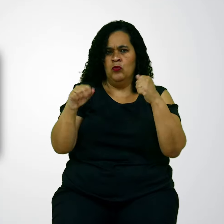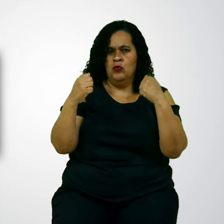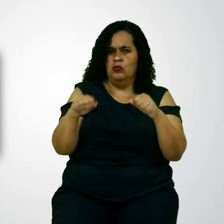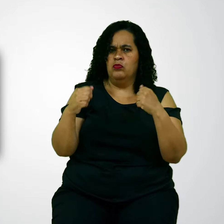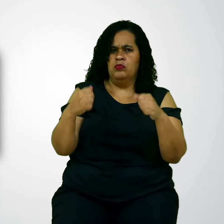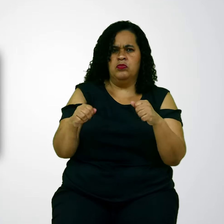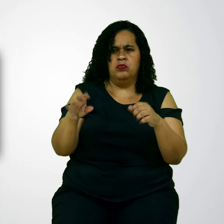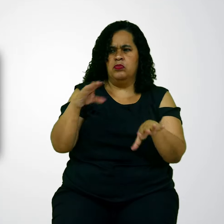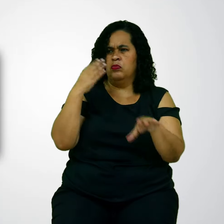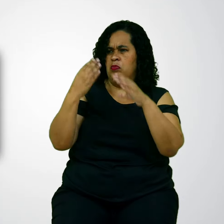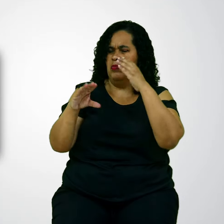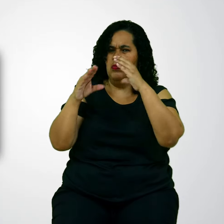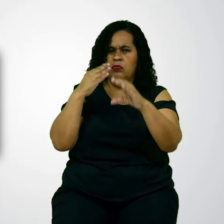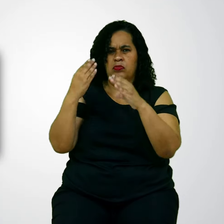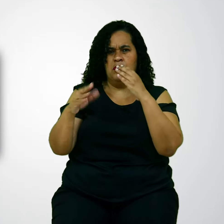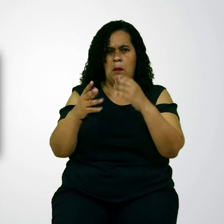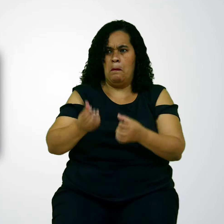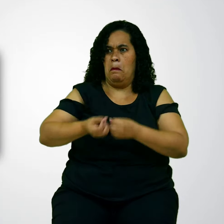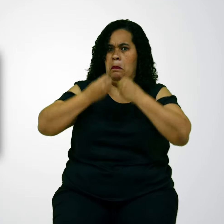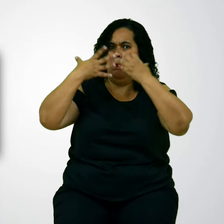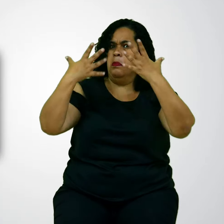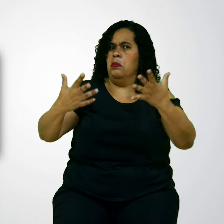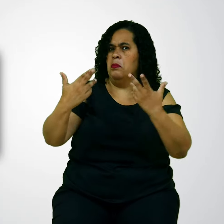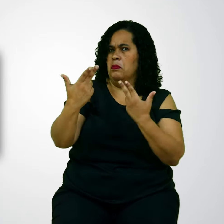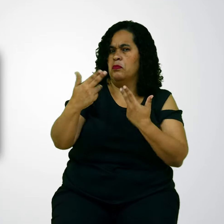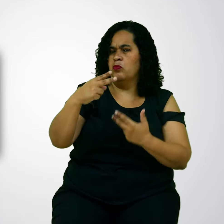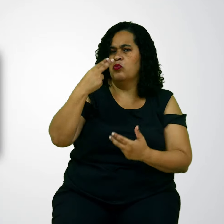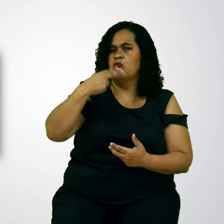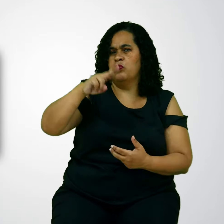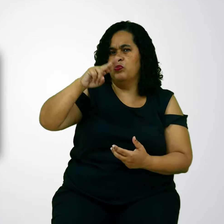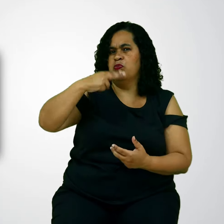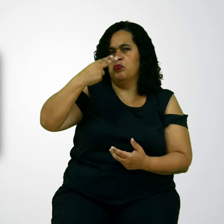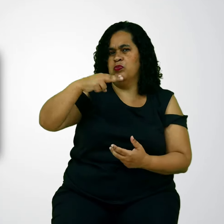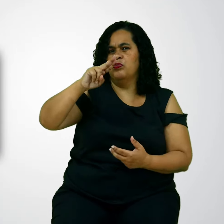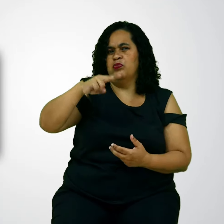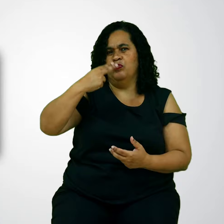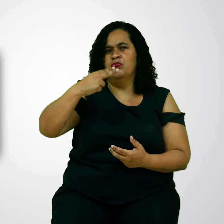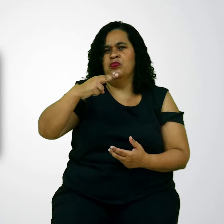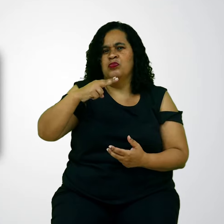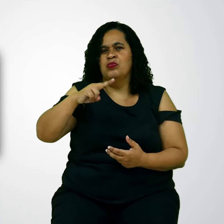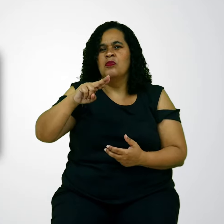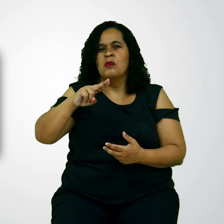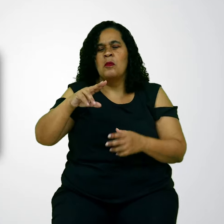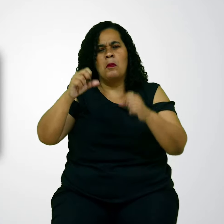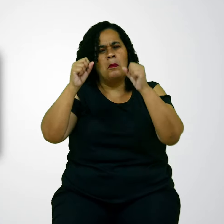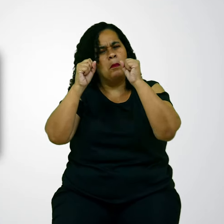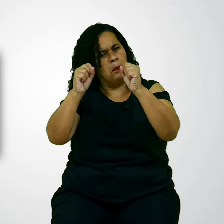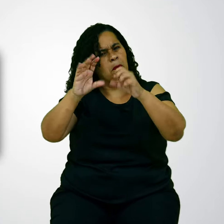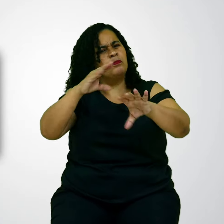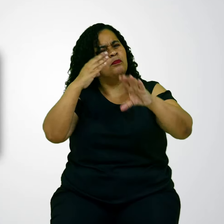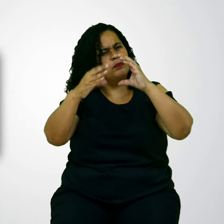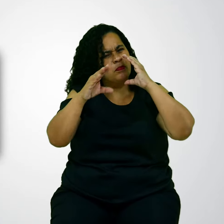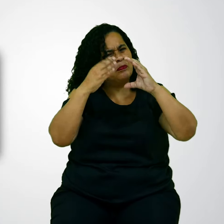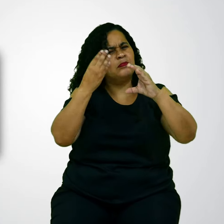igual a Marta canta, né? Pode cantar assim igual o pastor Adelmilson, viu? O corinho abençoado, né? Isso.